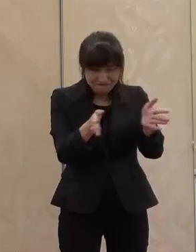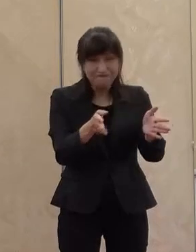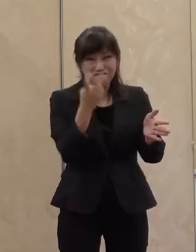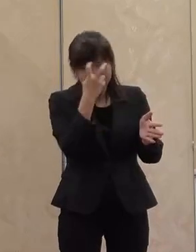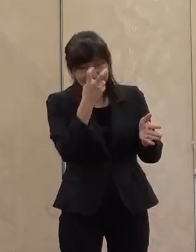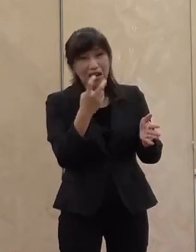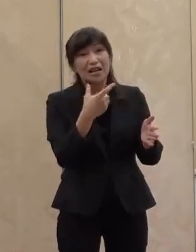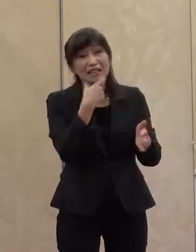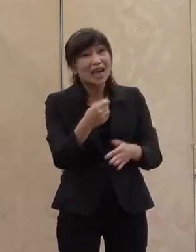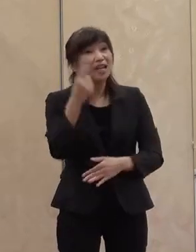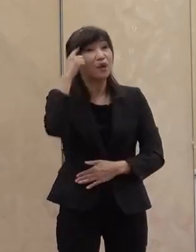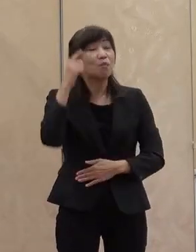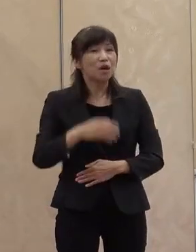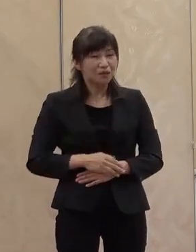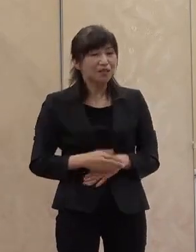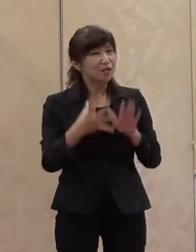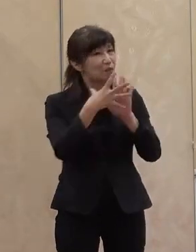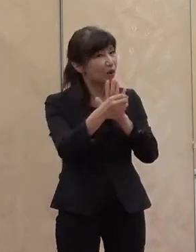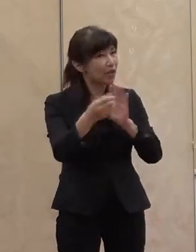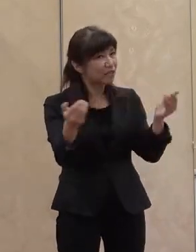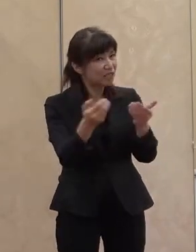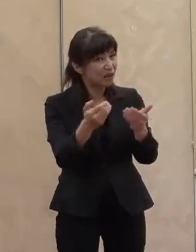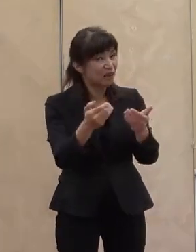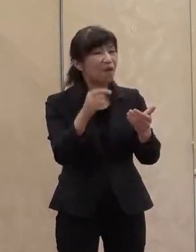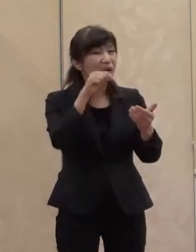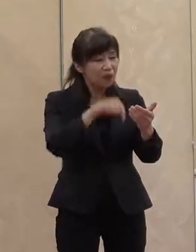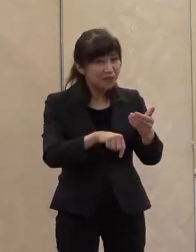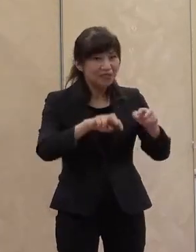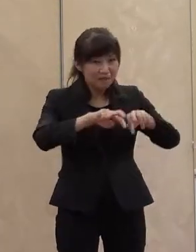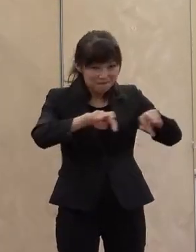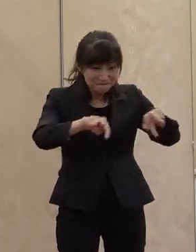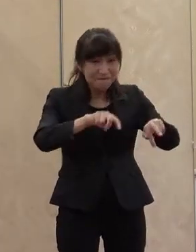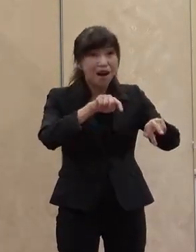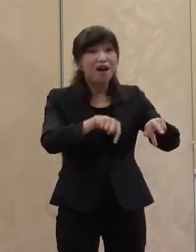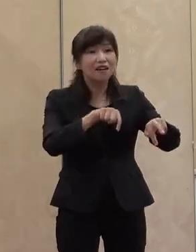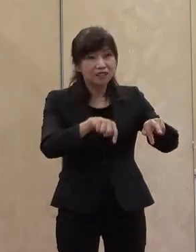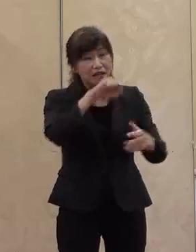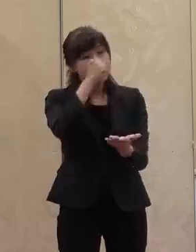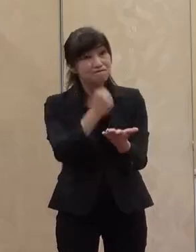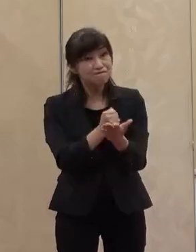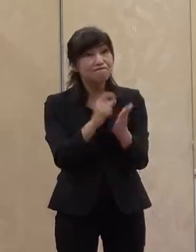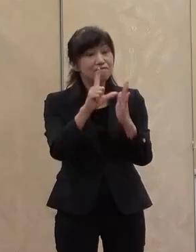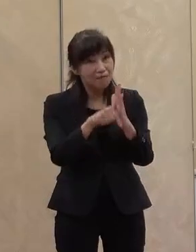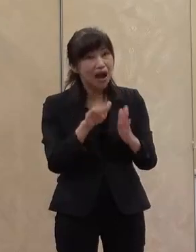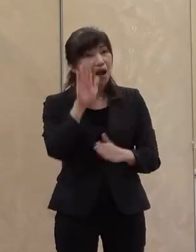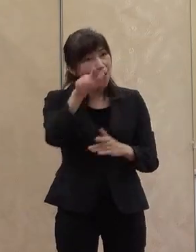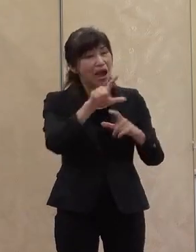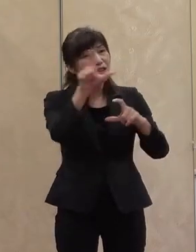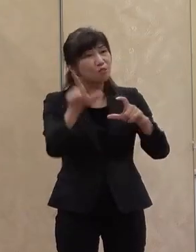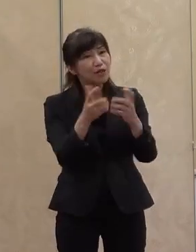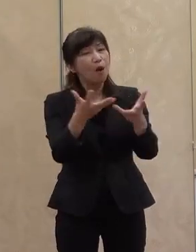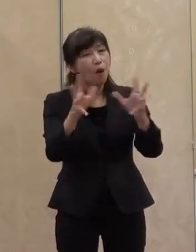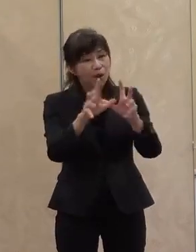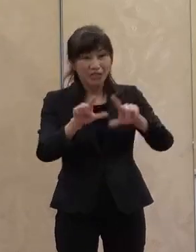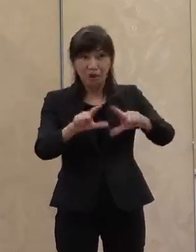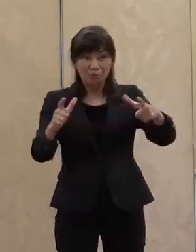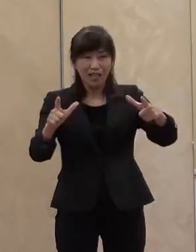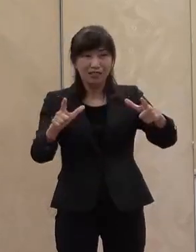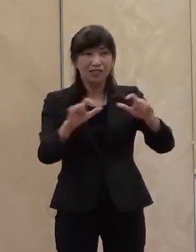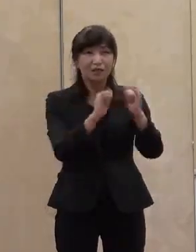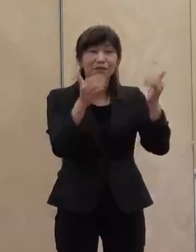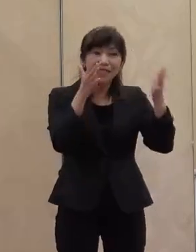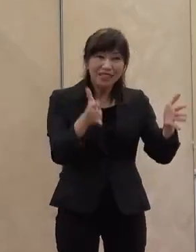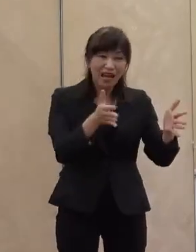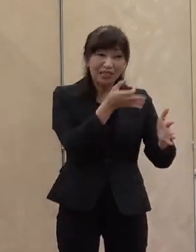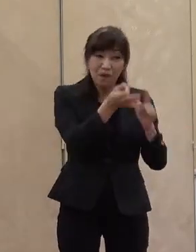、これがある程度成り立ってくるということであれば、今後この NPO 法人をどんどん増やしていくと、それから民間の資金の提供先